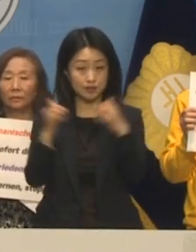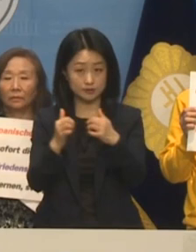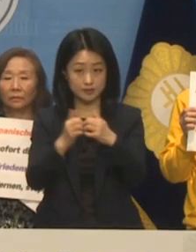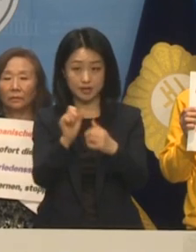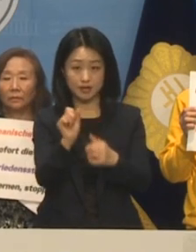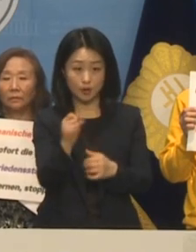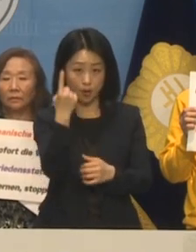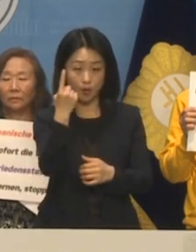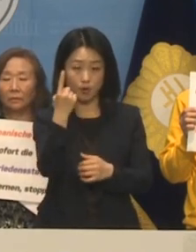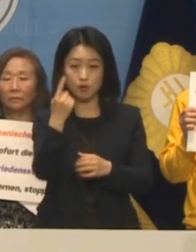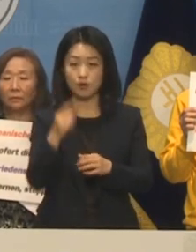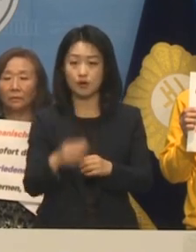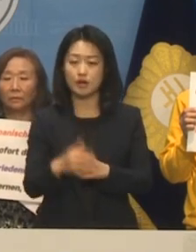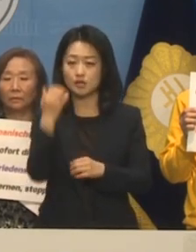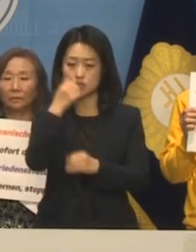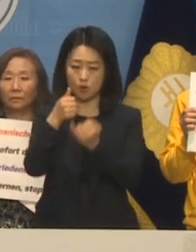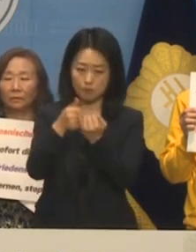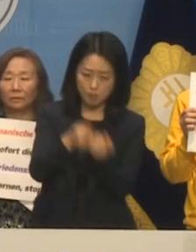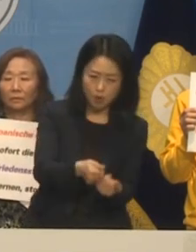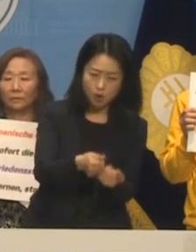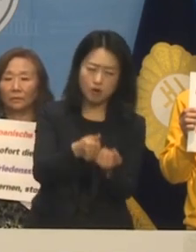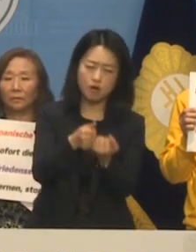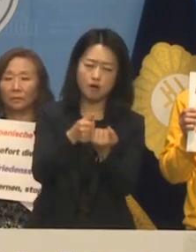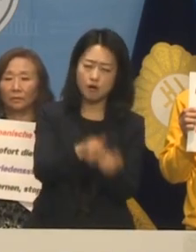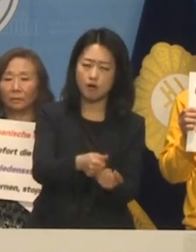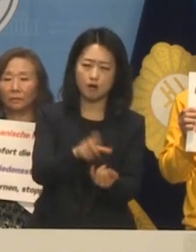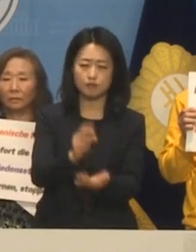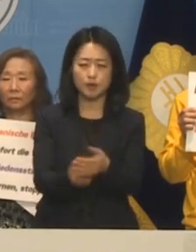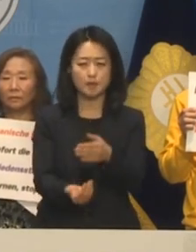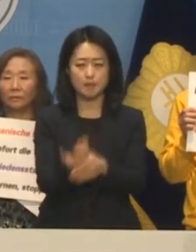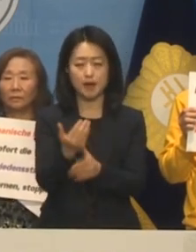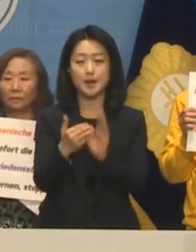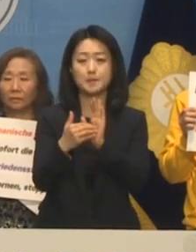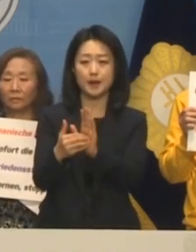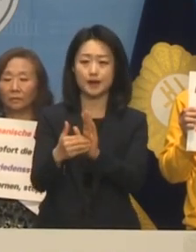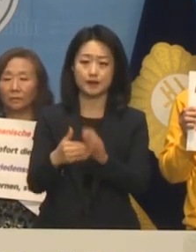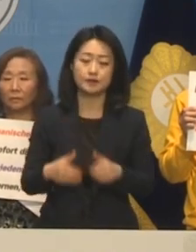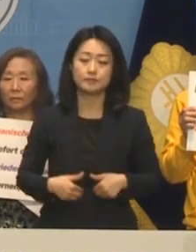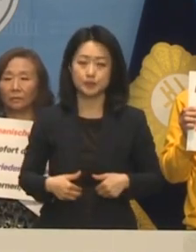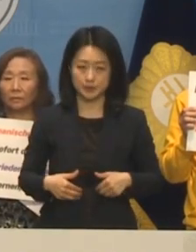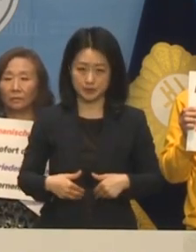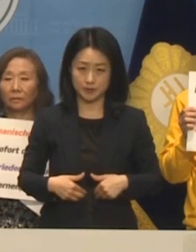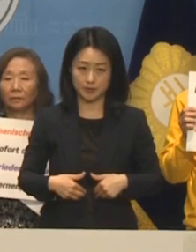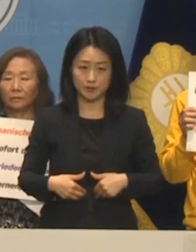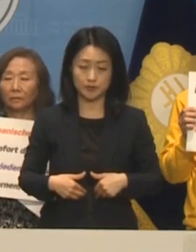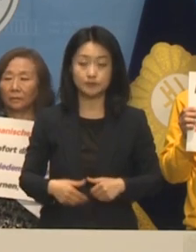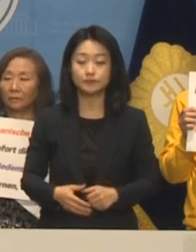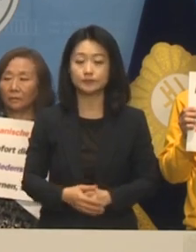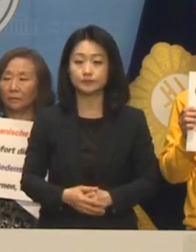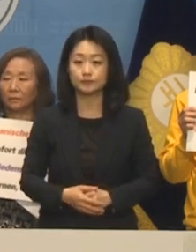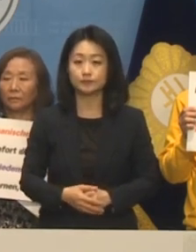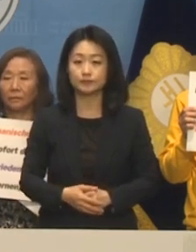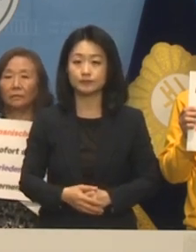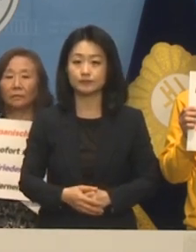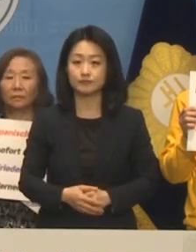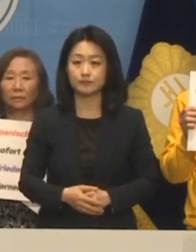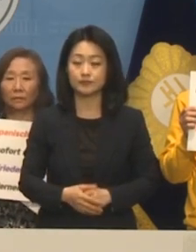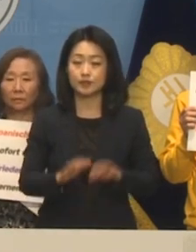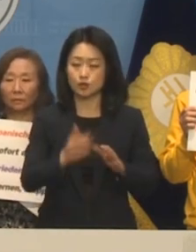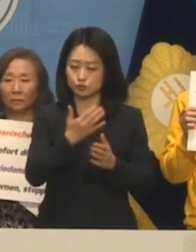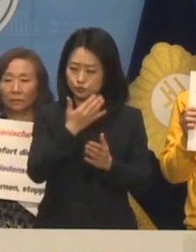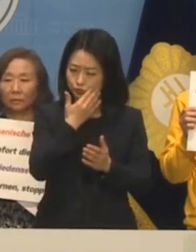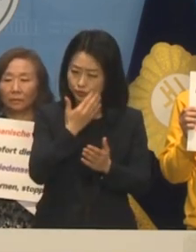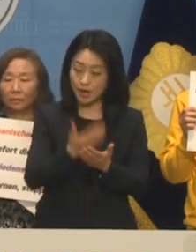전쟁에서 전시 성폭력 피해가 재발되는 이런 일을 막아야 된다라는 목소리를 내왔던 그런